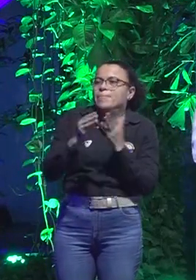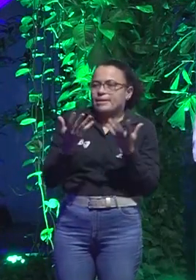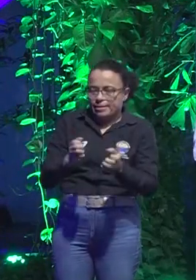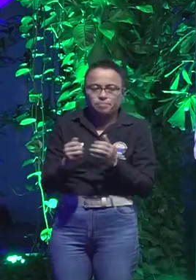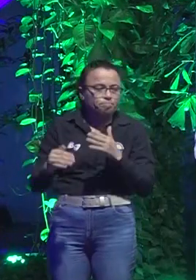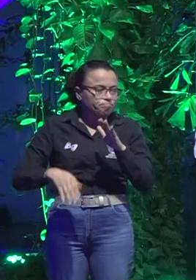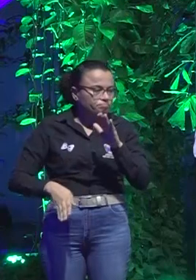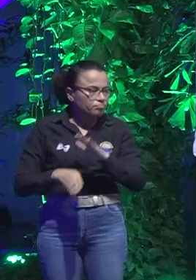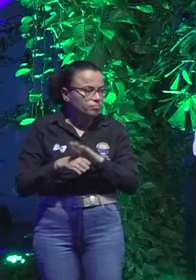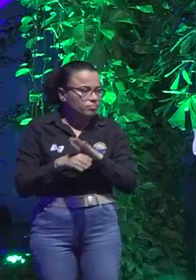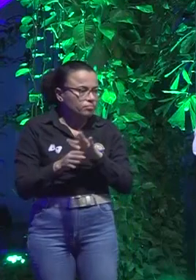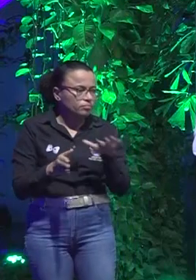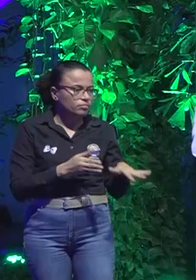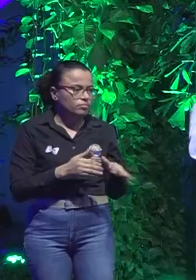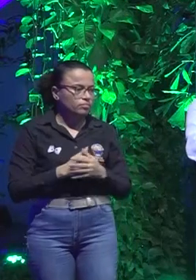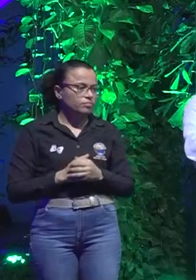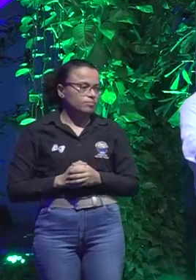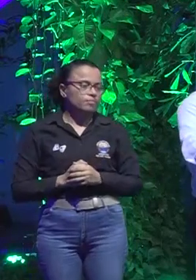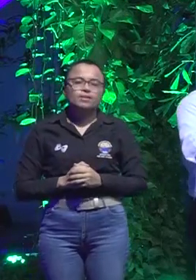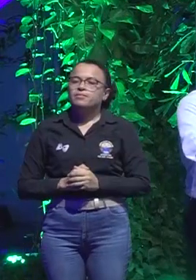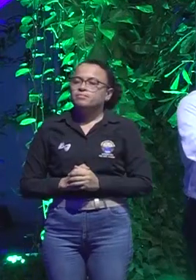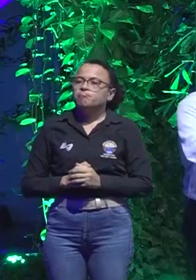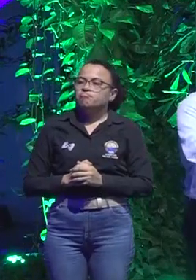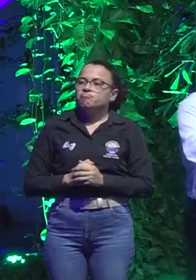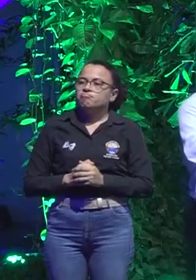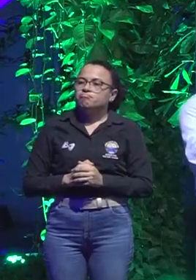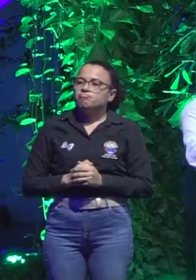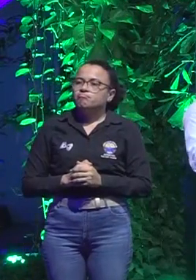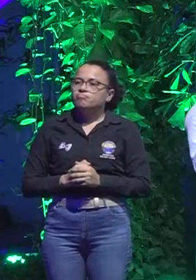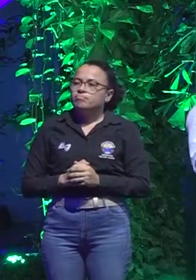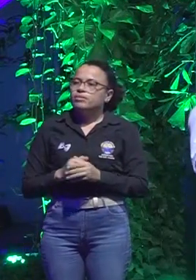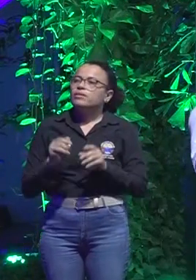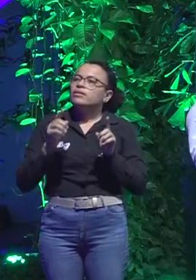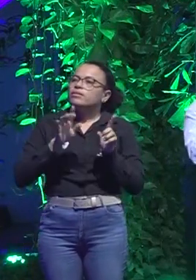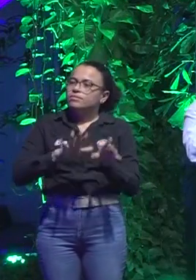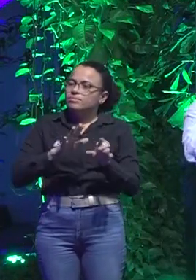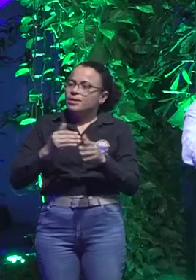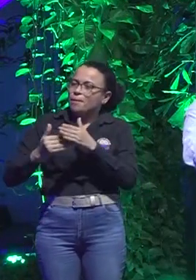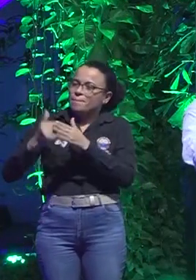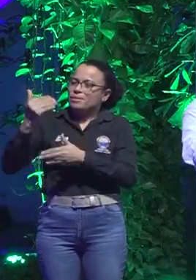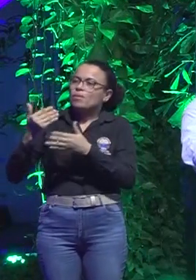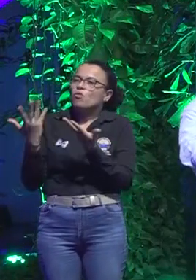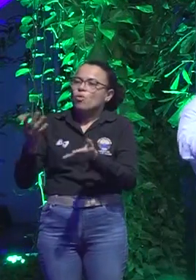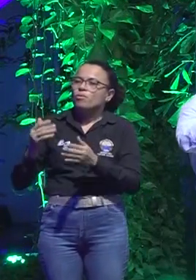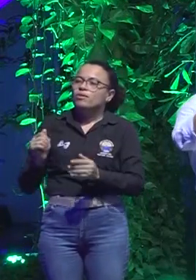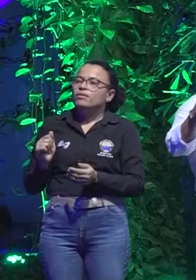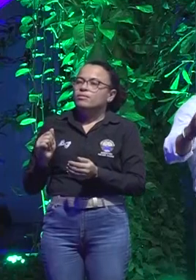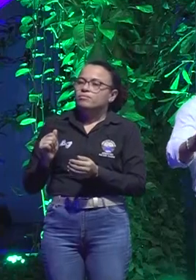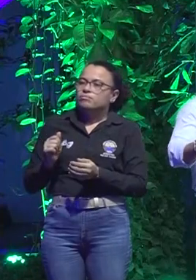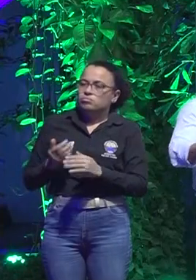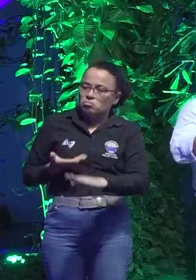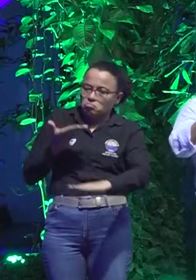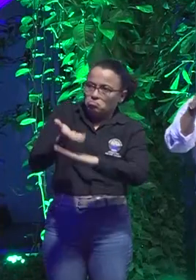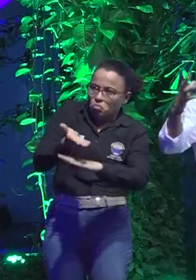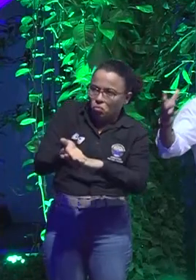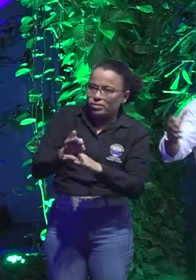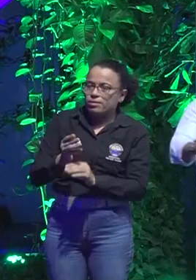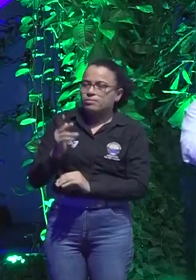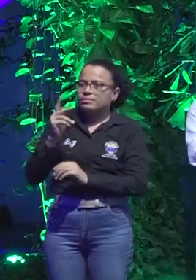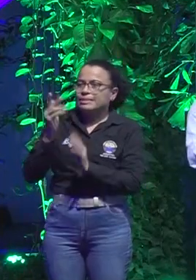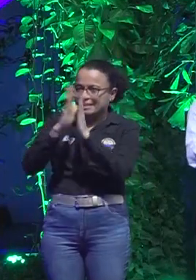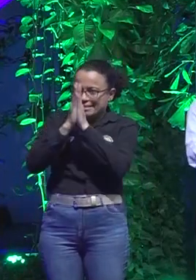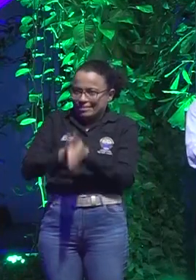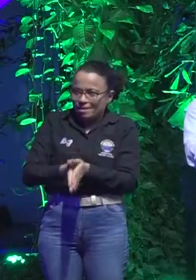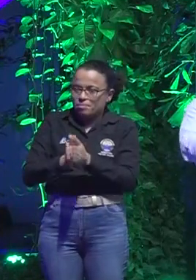Sigamos. Y bueno, empezamos. Aplicamos en diciembre del 2021 un documento muy